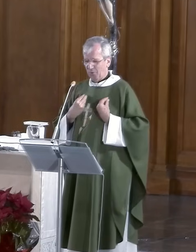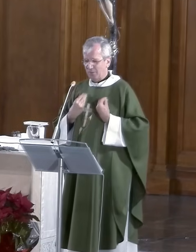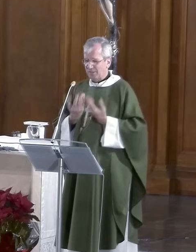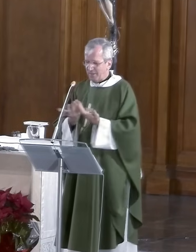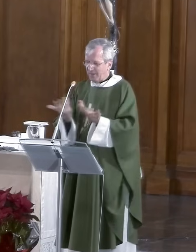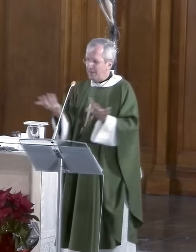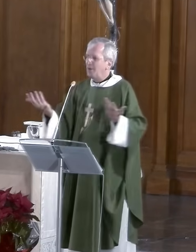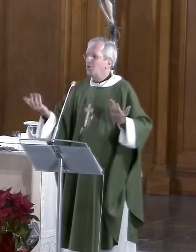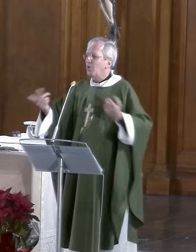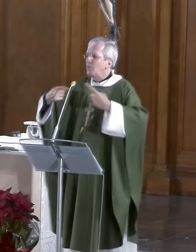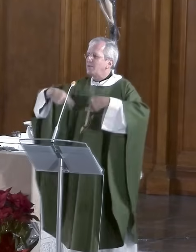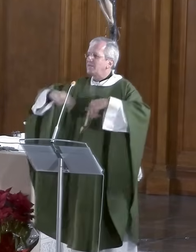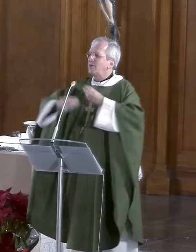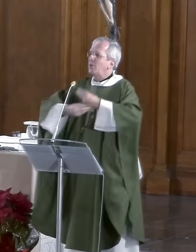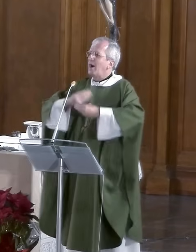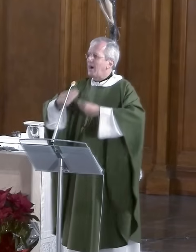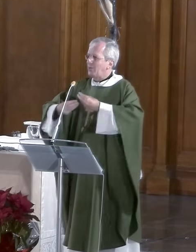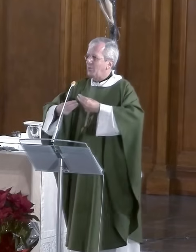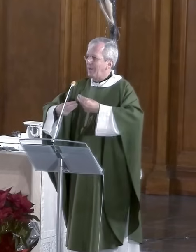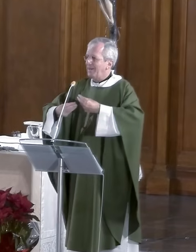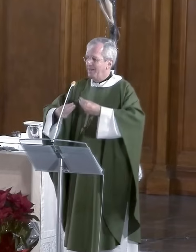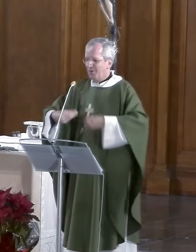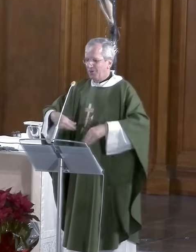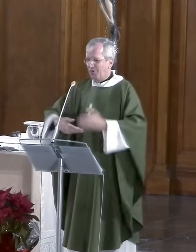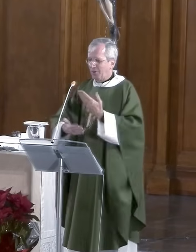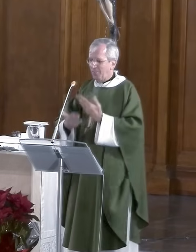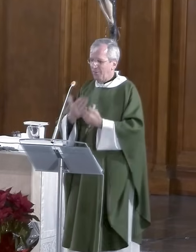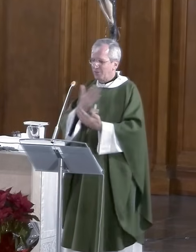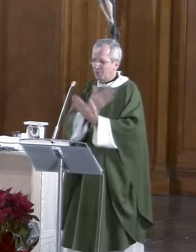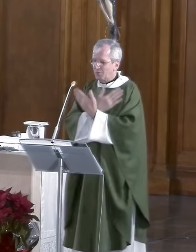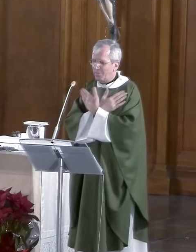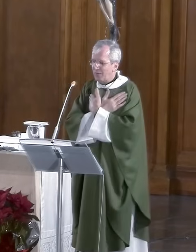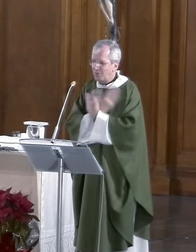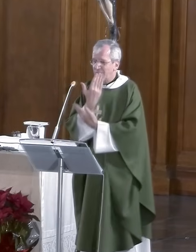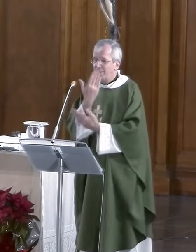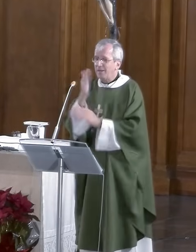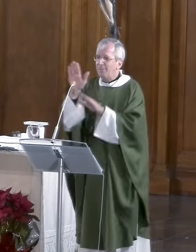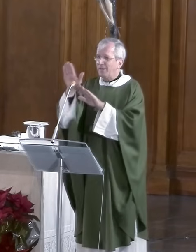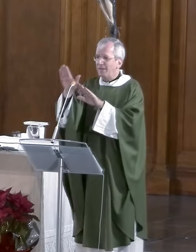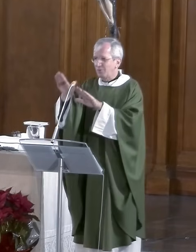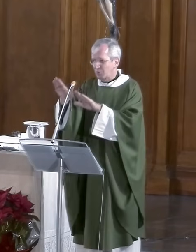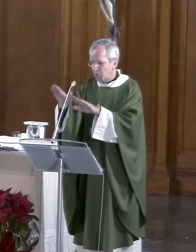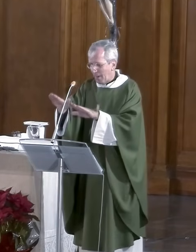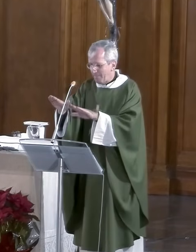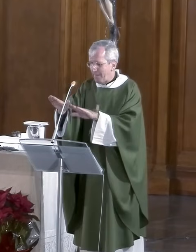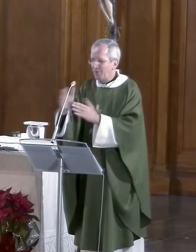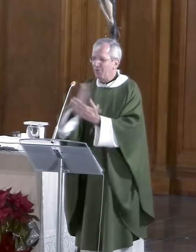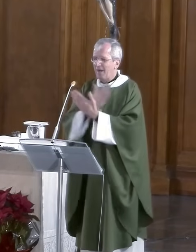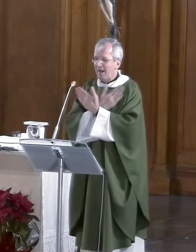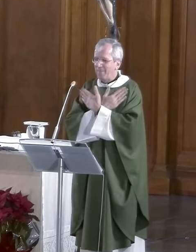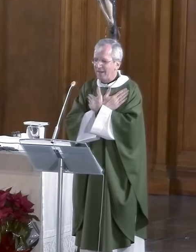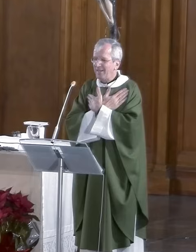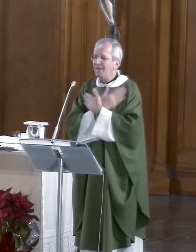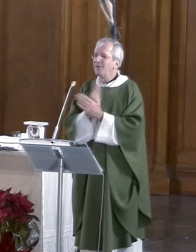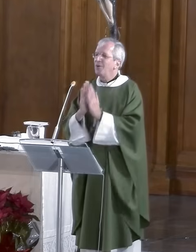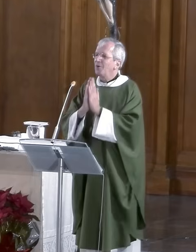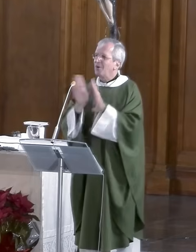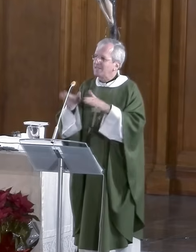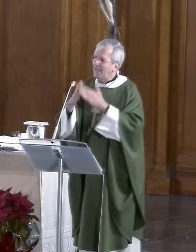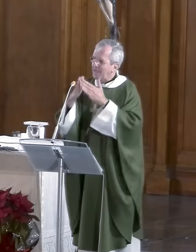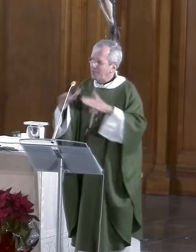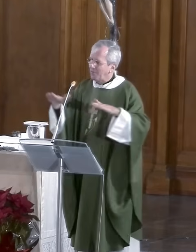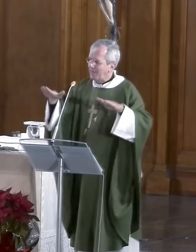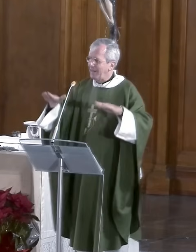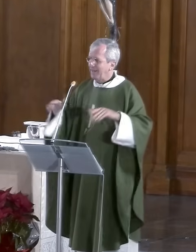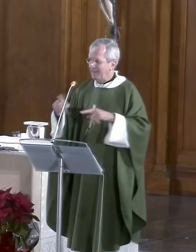ejemplo con nuestra vida, con nuestro actuar. Todo lo ponemos en sus manos y le pediremos su amparo a María, con